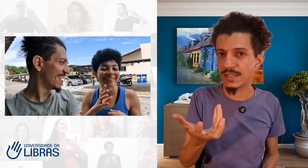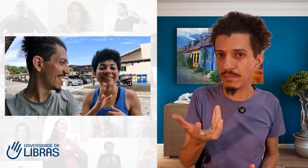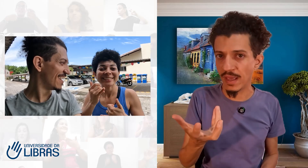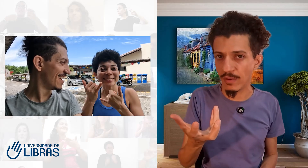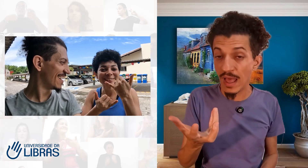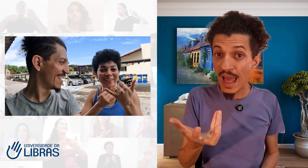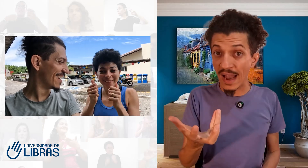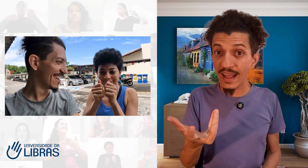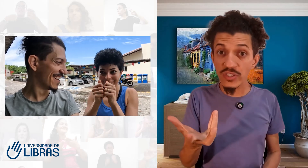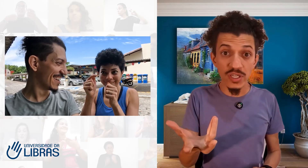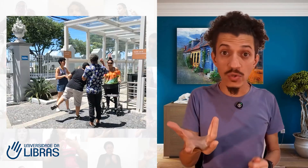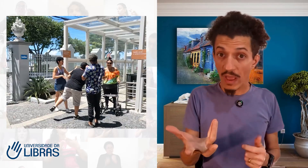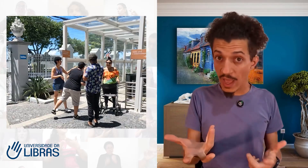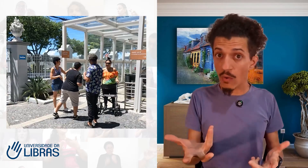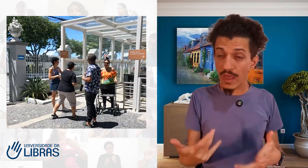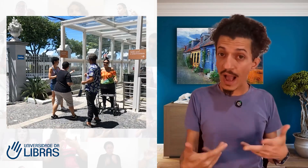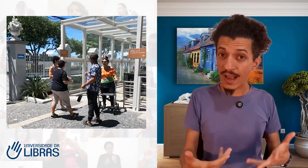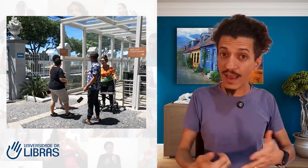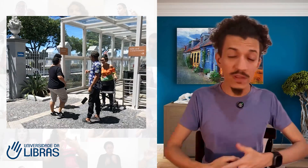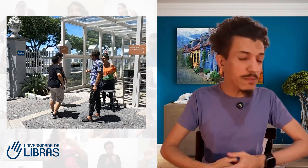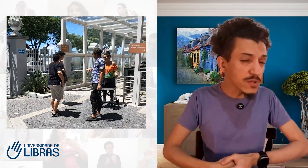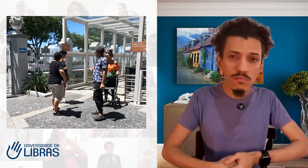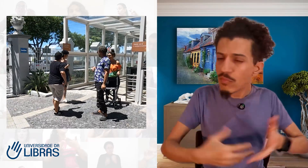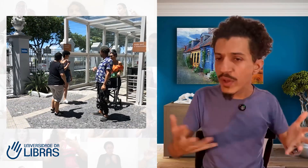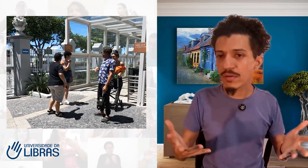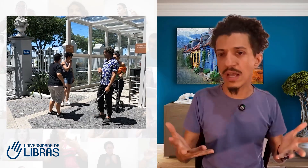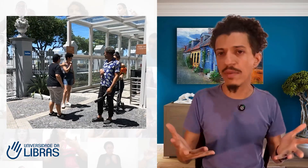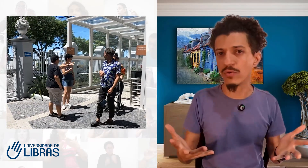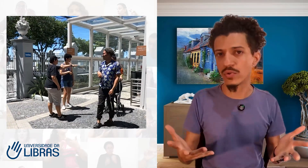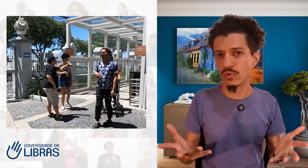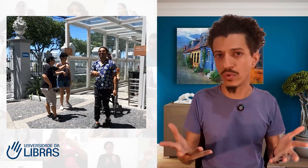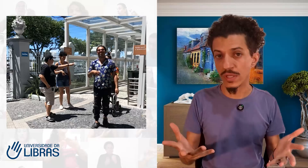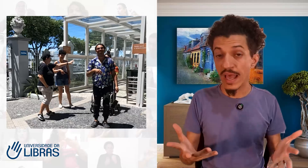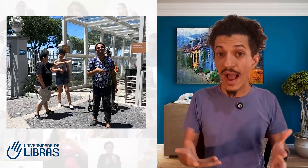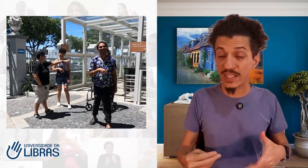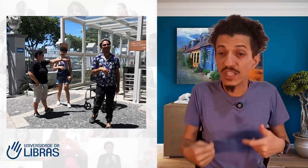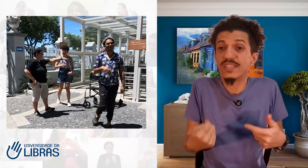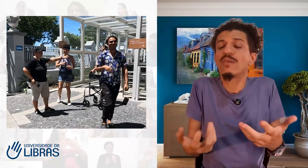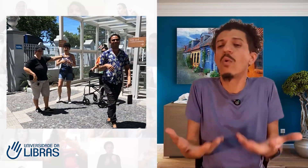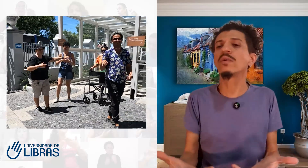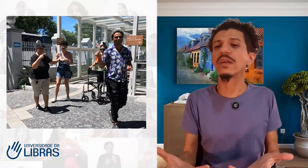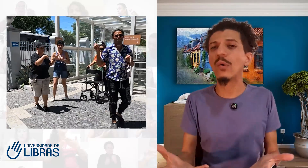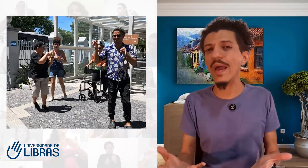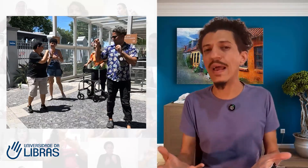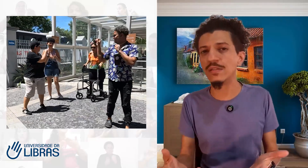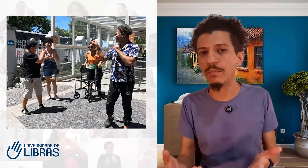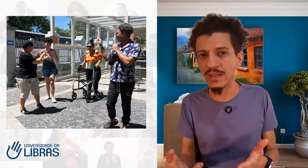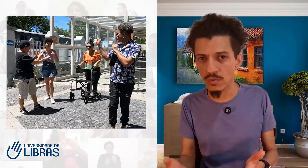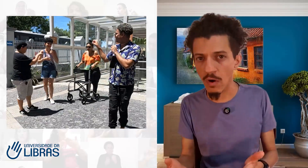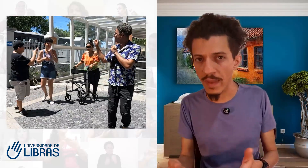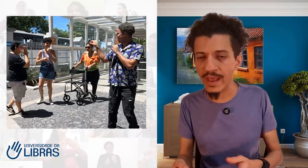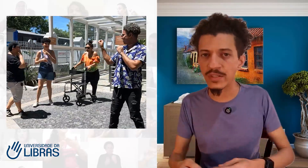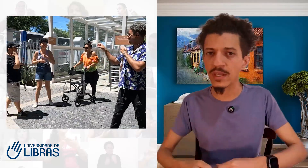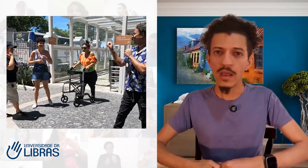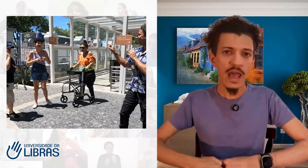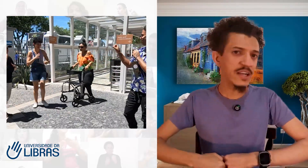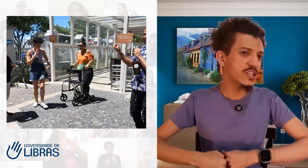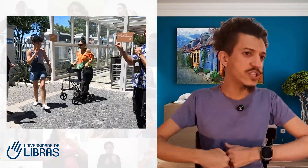meio. Além disso, eu e a Raquel temos muitos amigos surdos. A gente se encontra com eles pessoalmente, a gente já